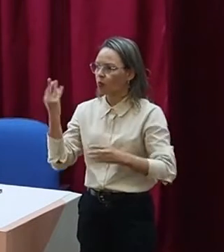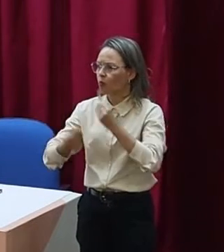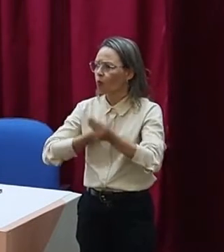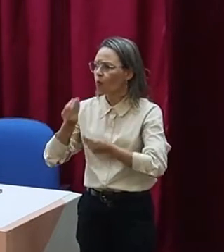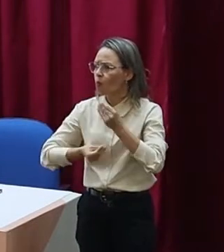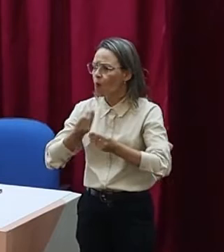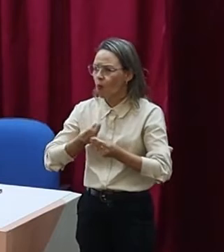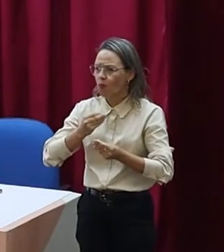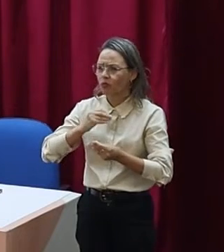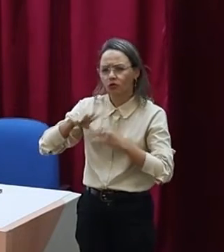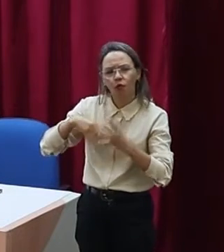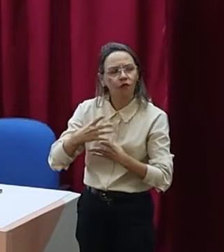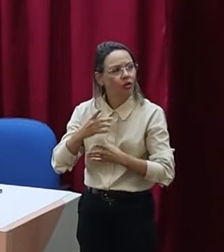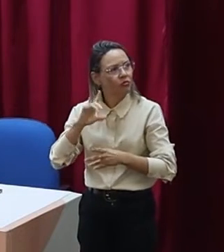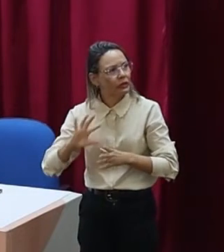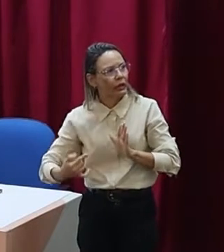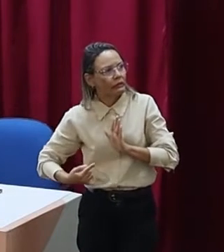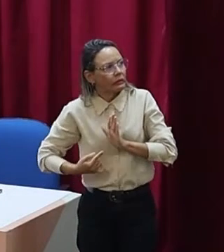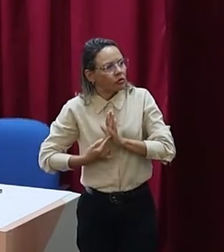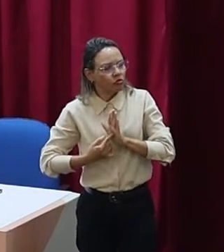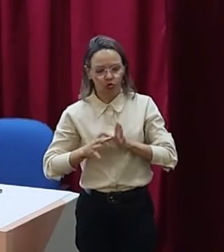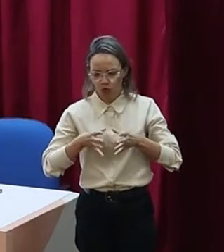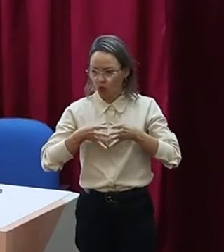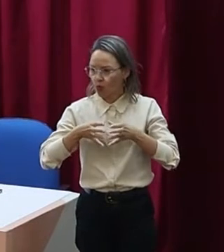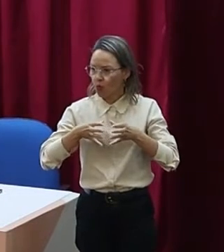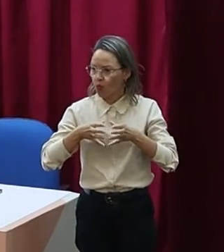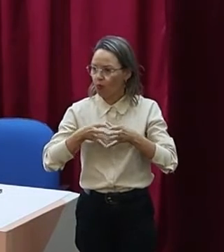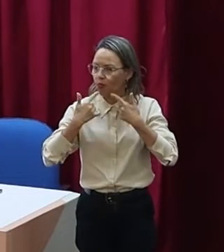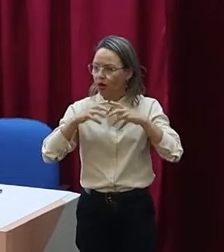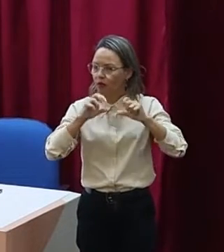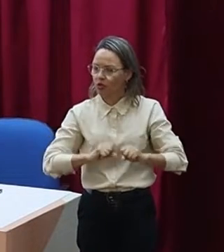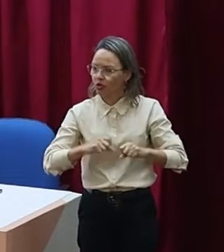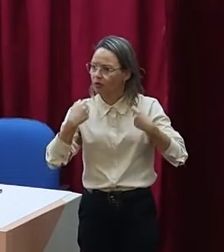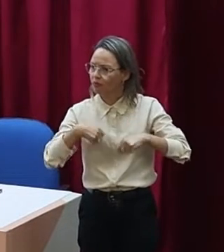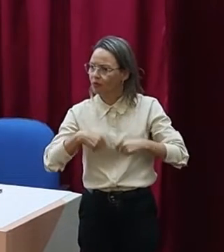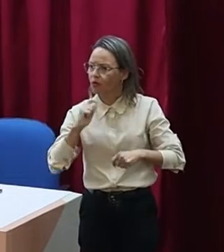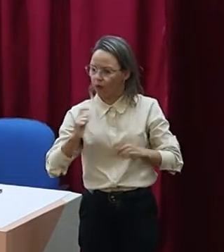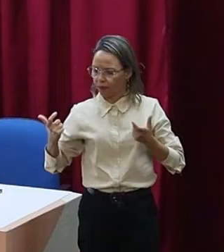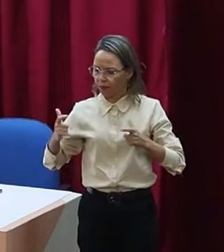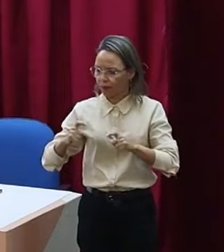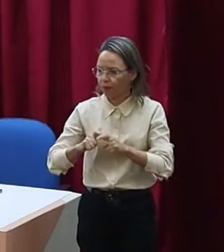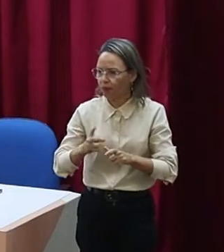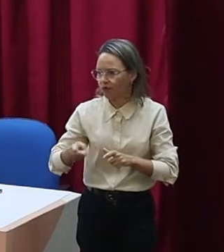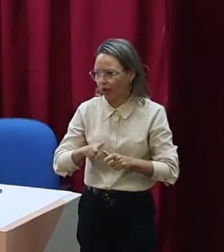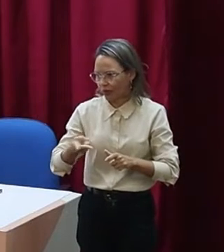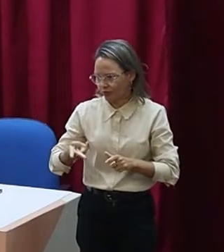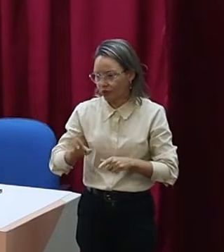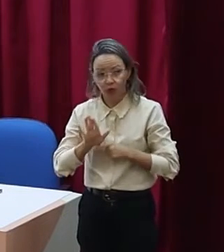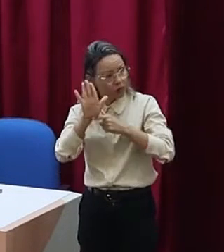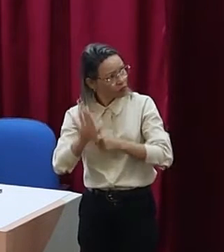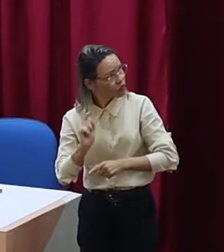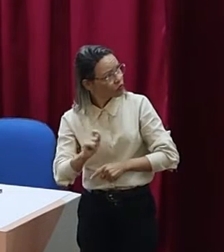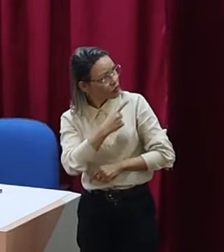linguísticos, eles atingem determinados grupos linguísticos que são necessariamente minorias bivalentes. Então ela mostra aqui,